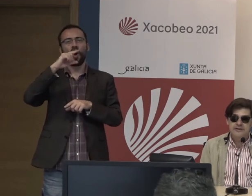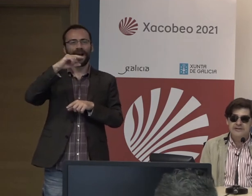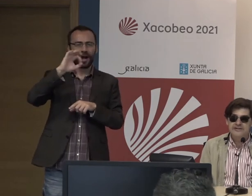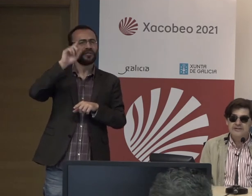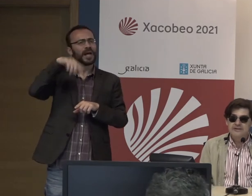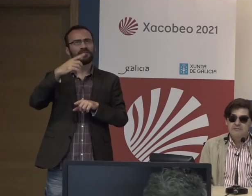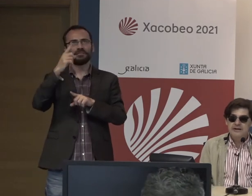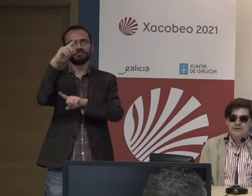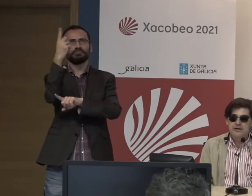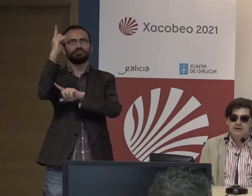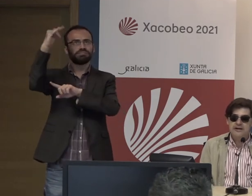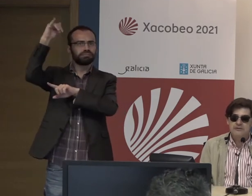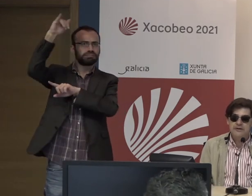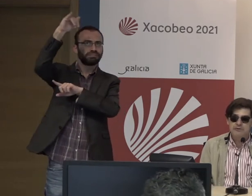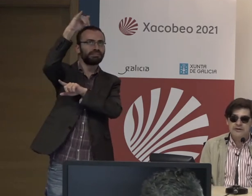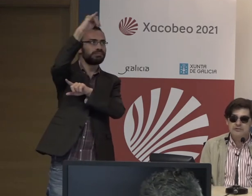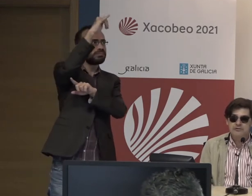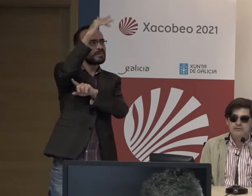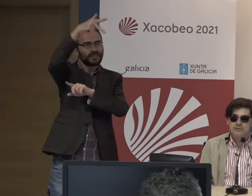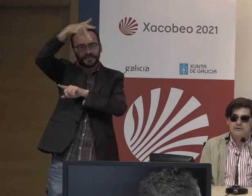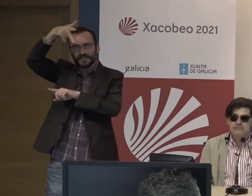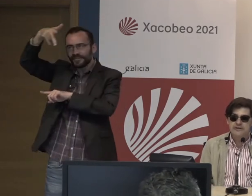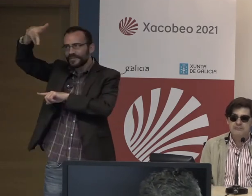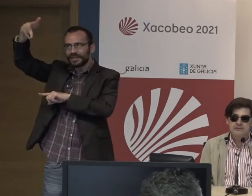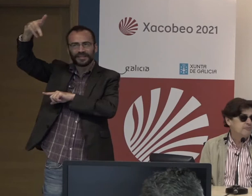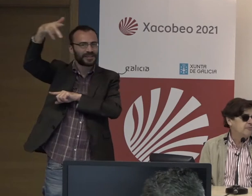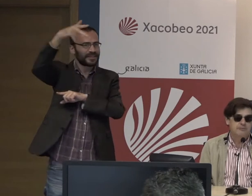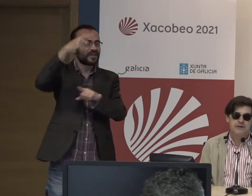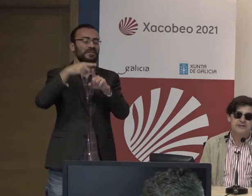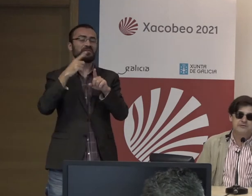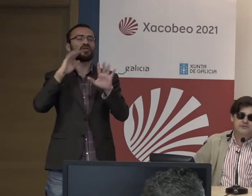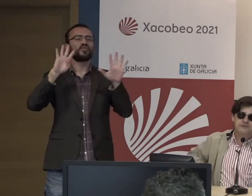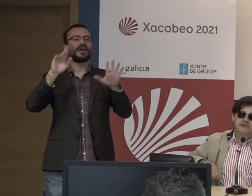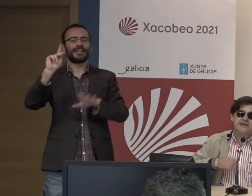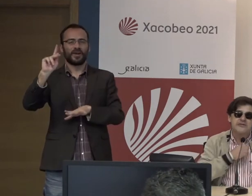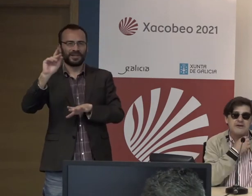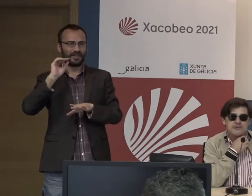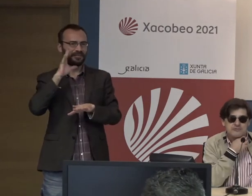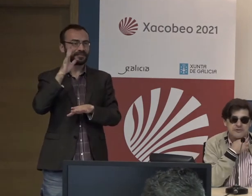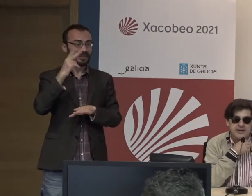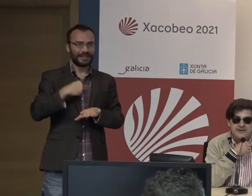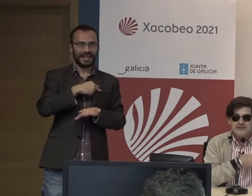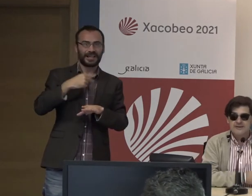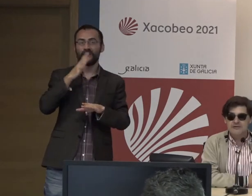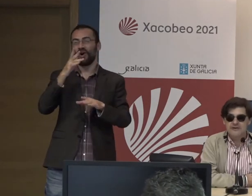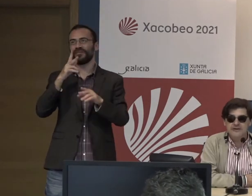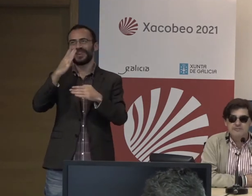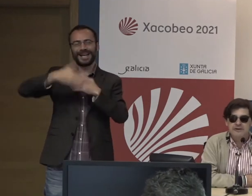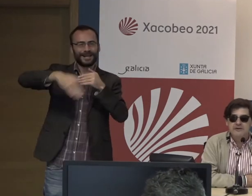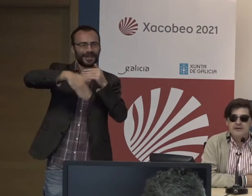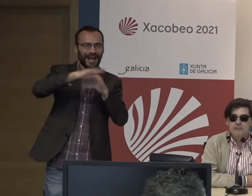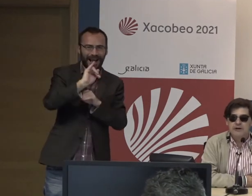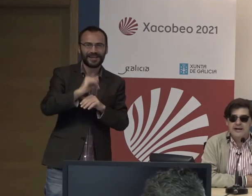par de drones, para sobrevolar donde pueden, que solo son los primeros 9 kilómetros, por los permisos, esto de todo, Santiago, eso no se puede dar, con